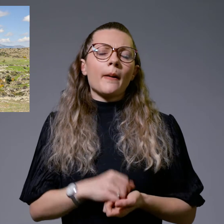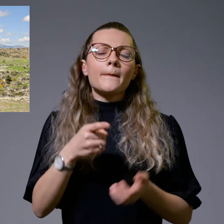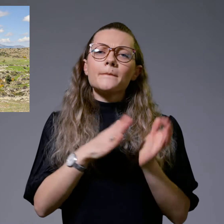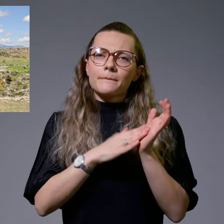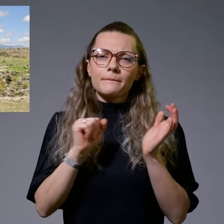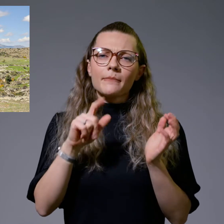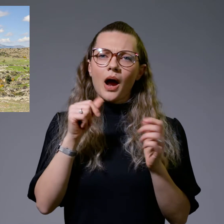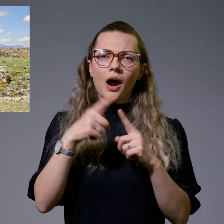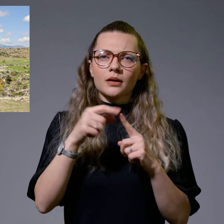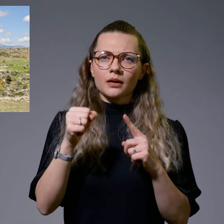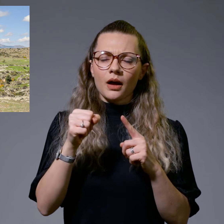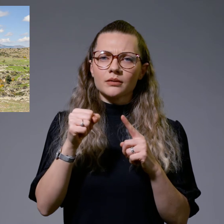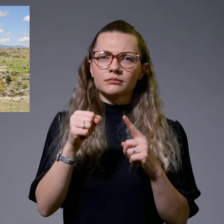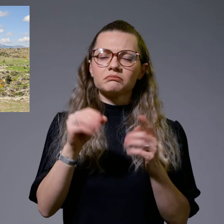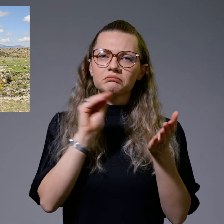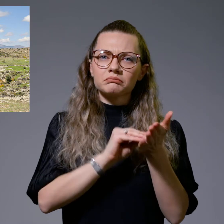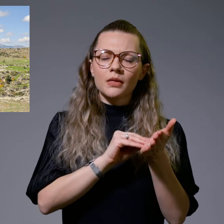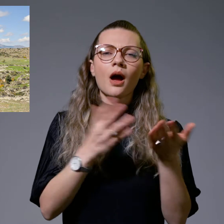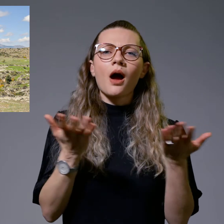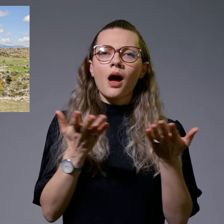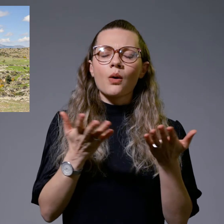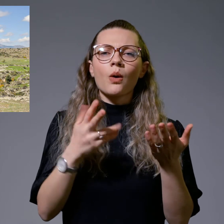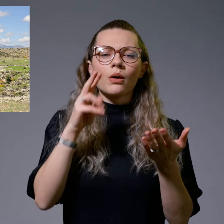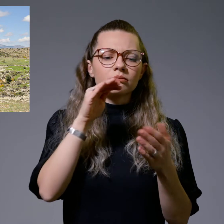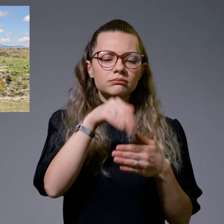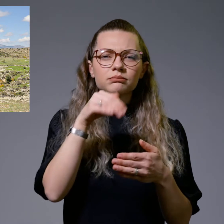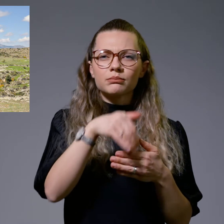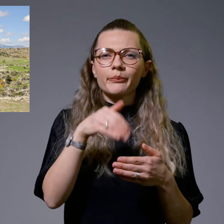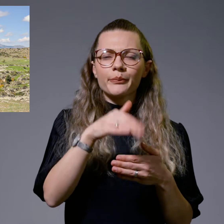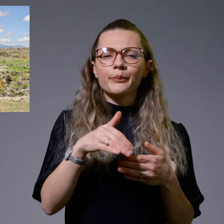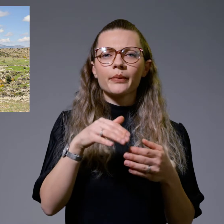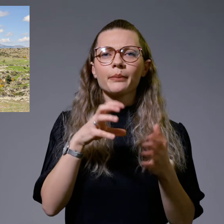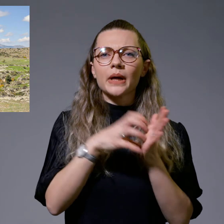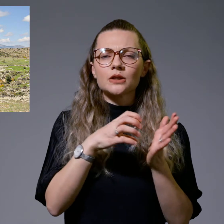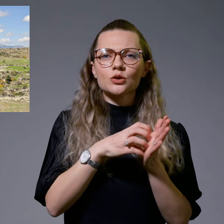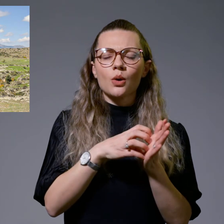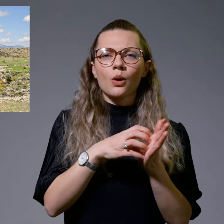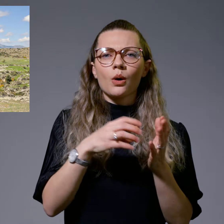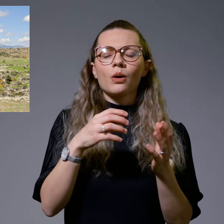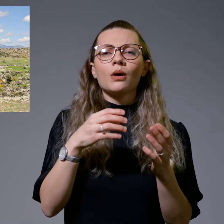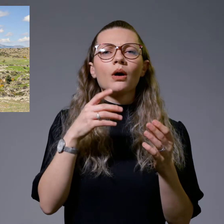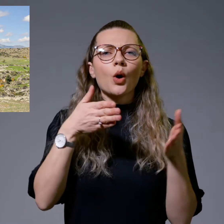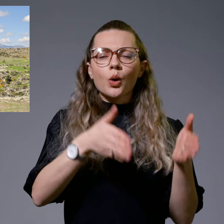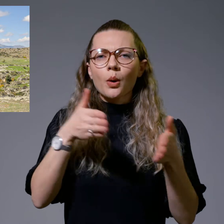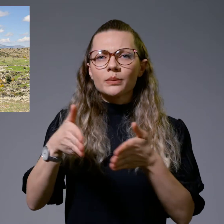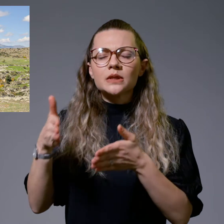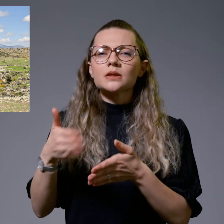е евидентирана како археолошки локалитет, некропола од железното време, период